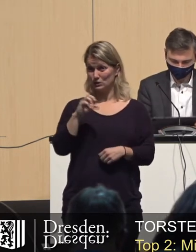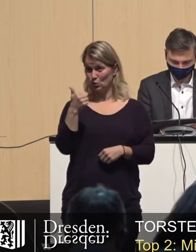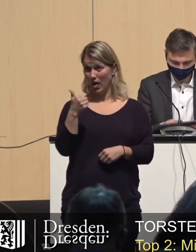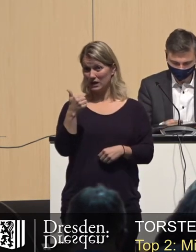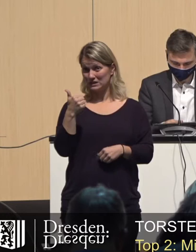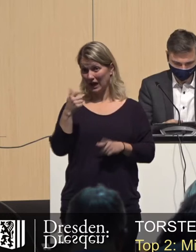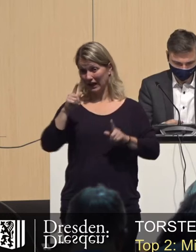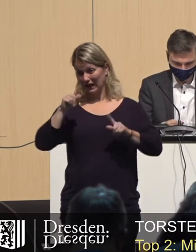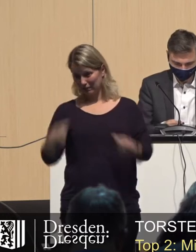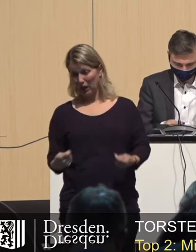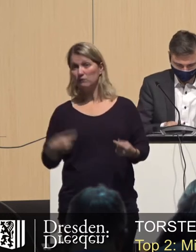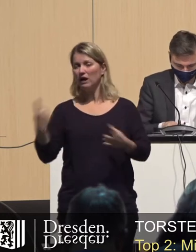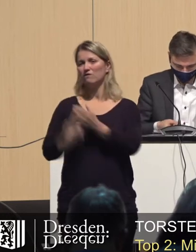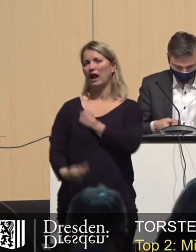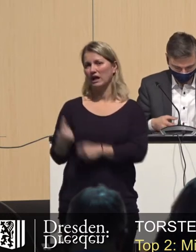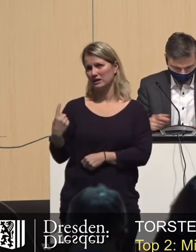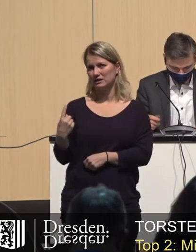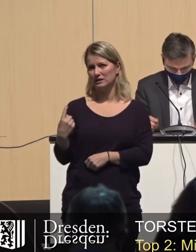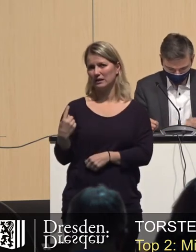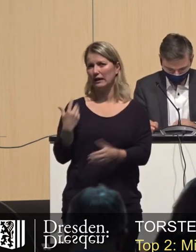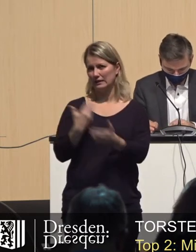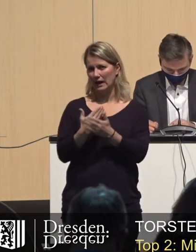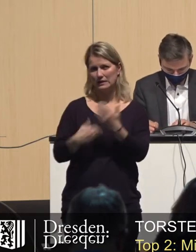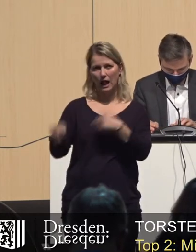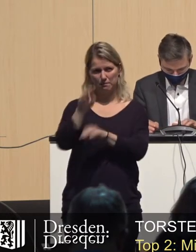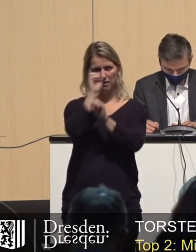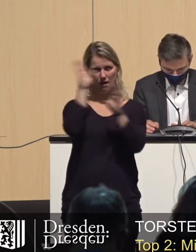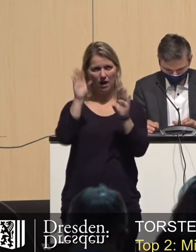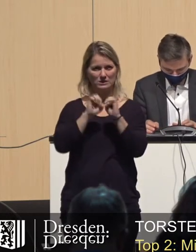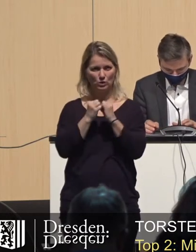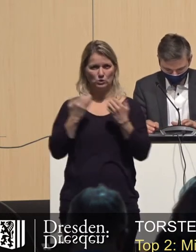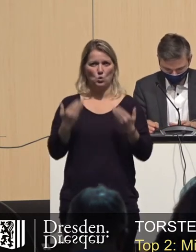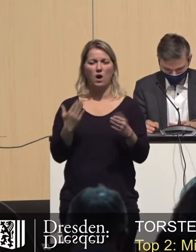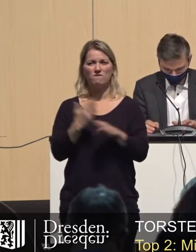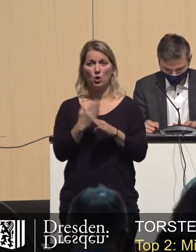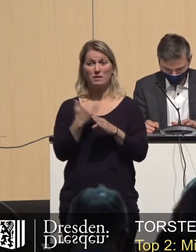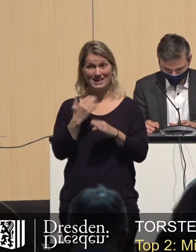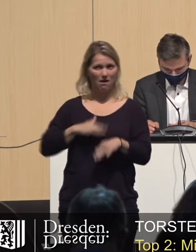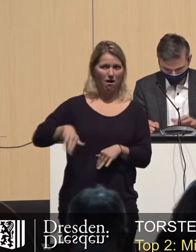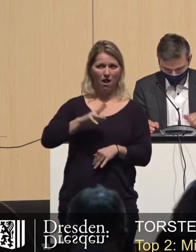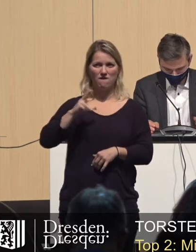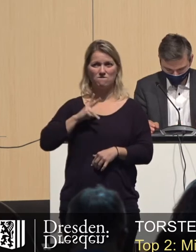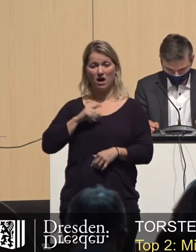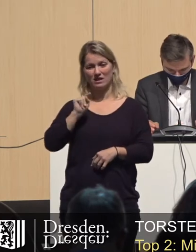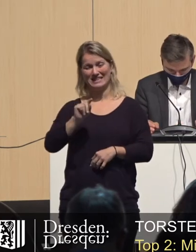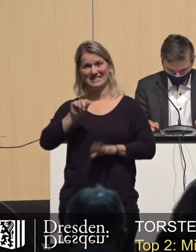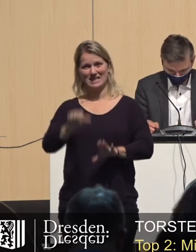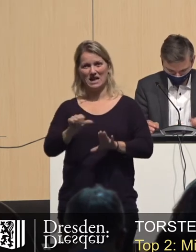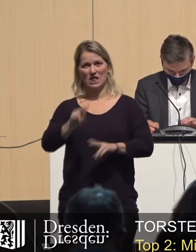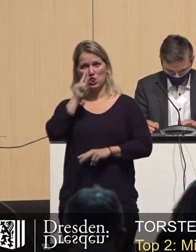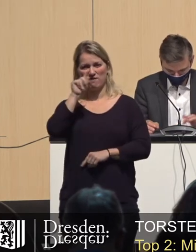verliert. Einfach, sag ich mal, erklärt es nochmal ein Stück. Im Moment warten alle auf den 16.11.